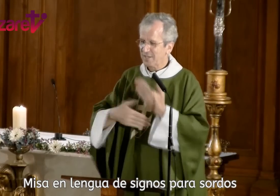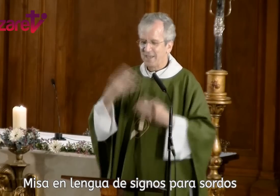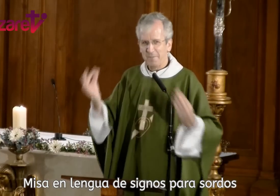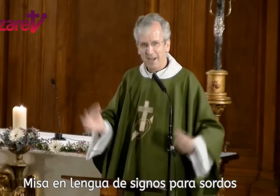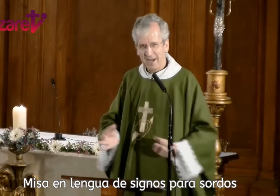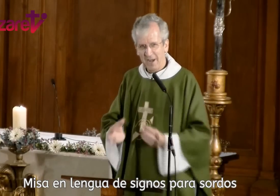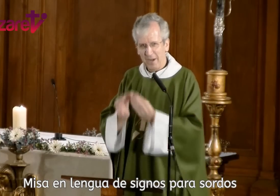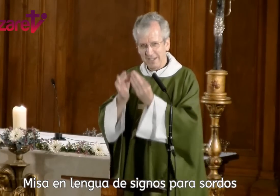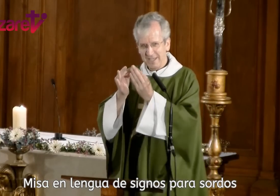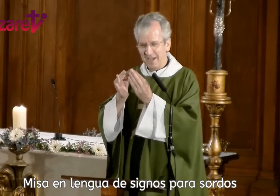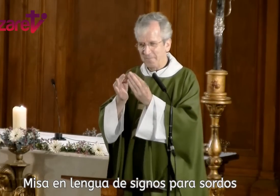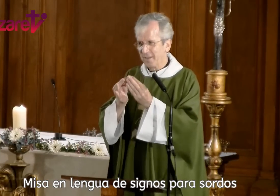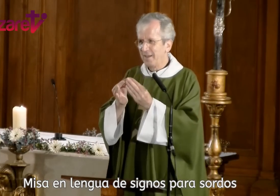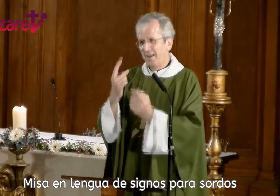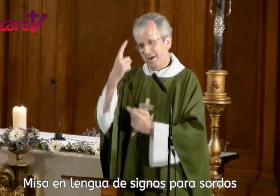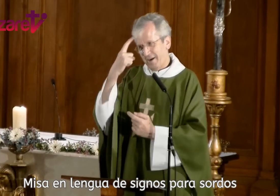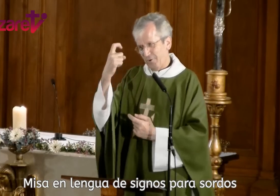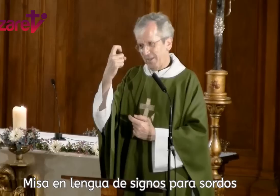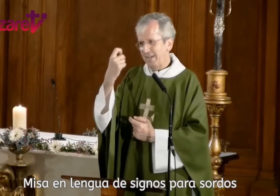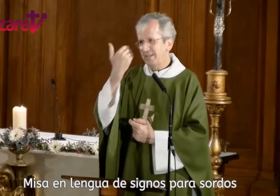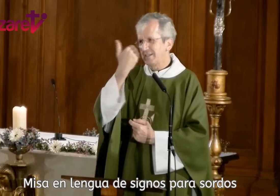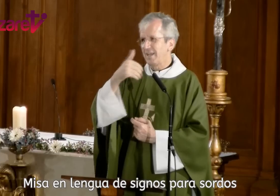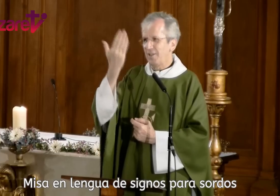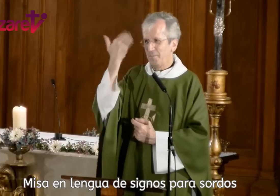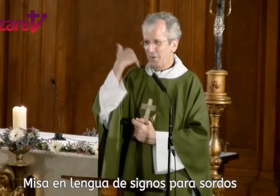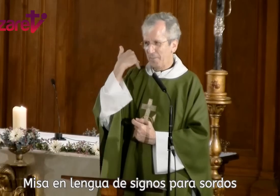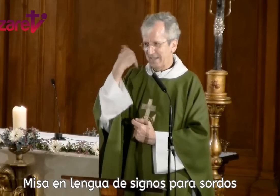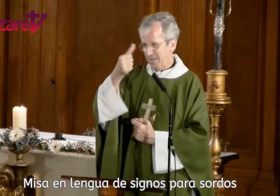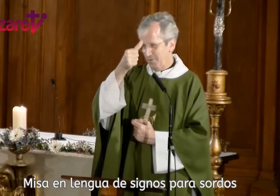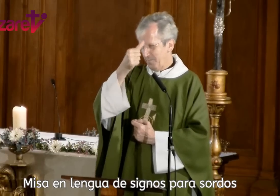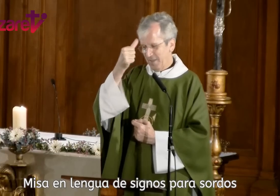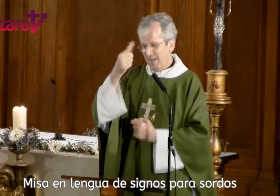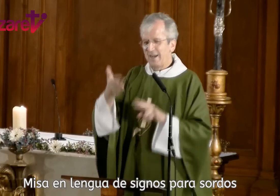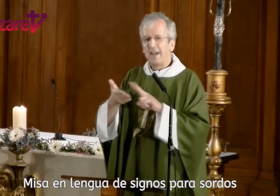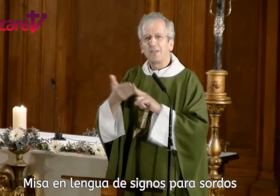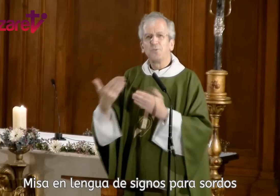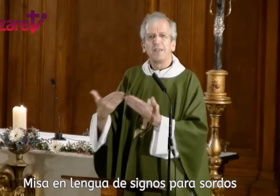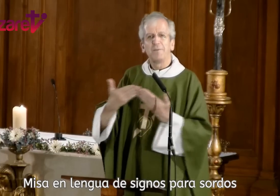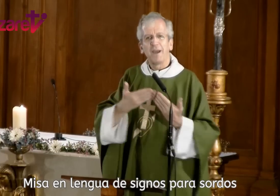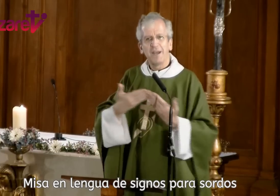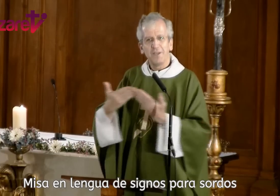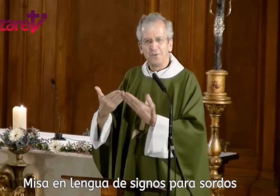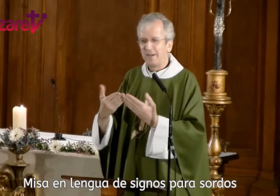a celebrar la Eucaristía. ¿Recordáis el domingo pasado la lectura del Evangelio,